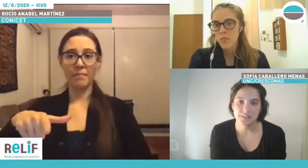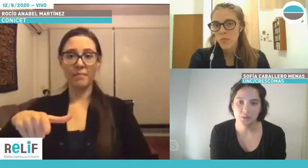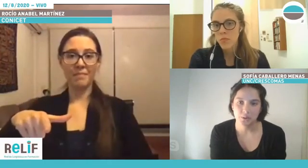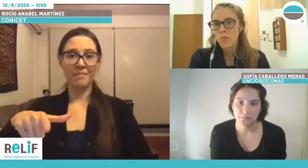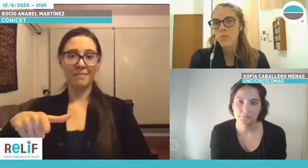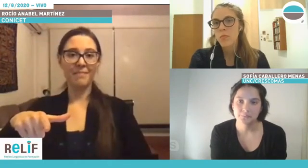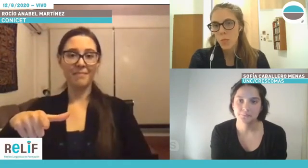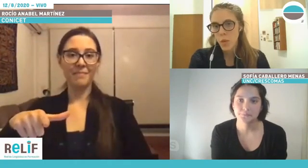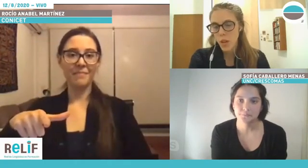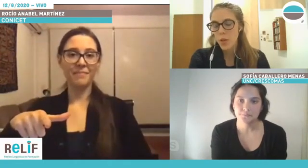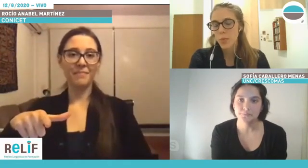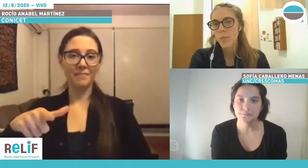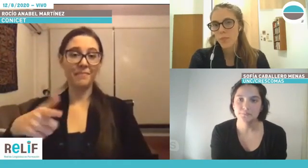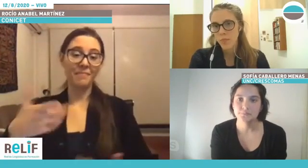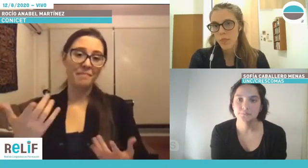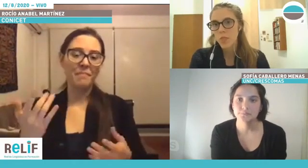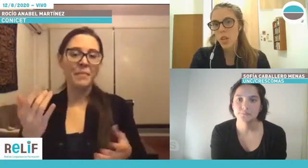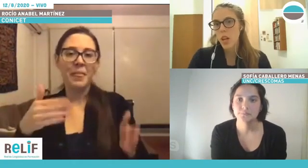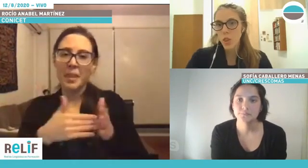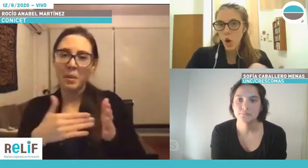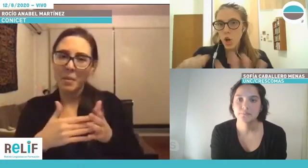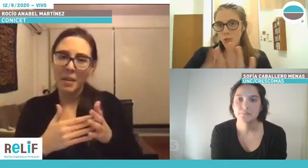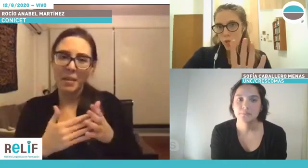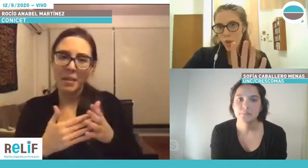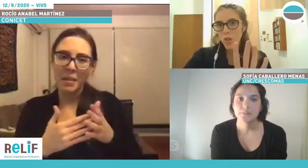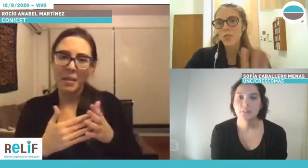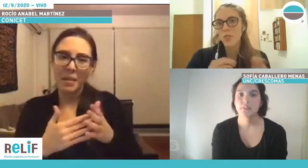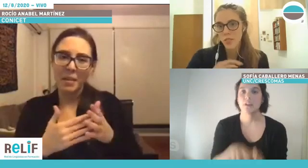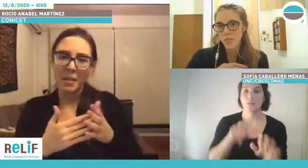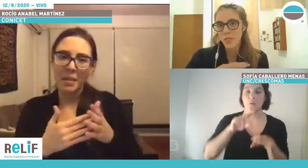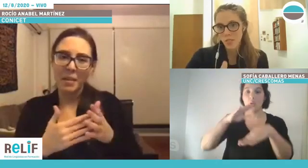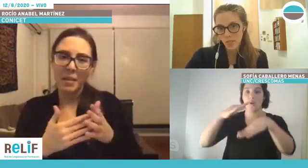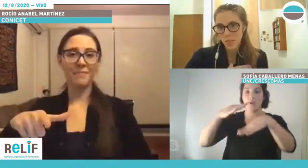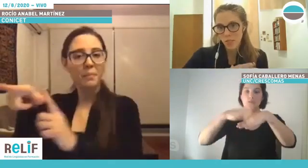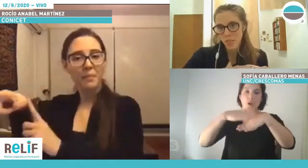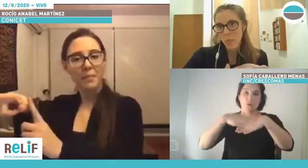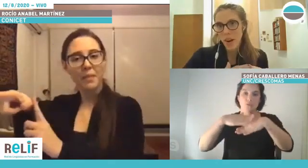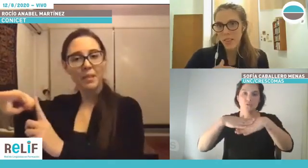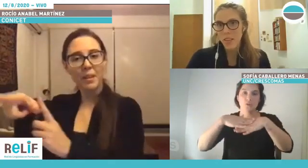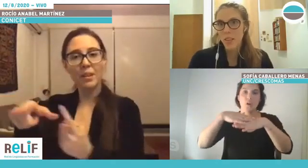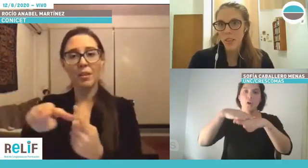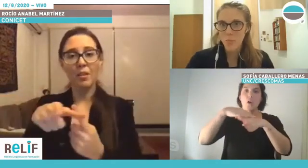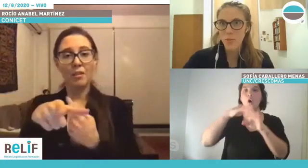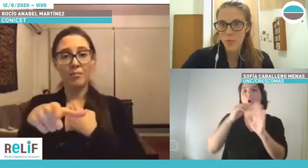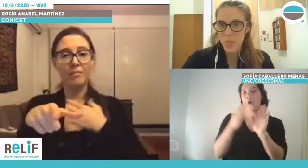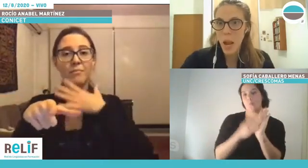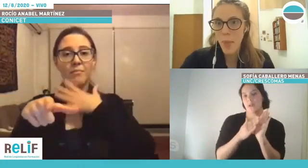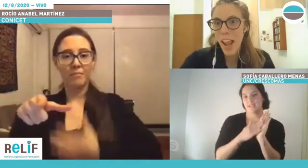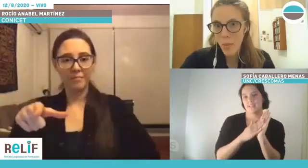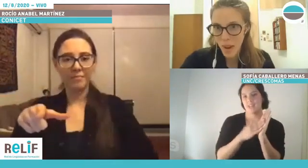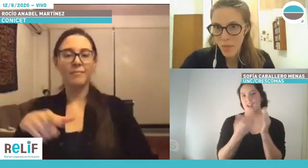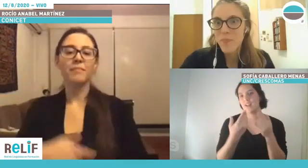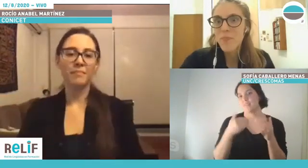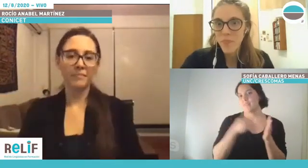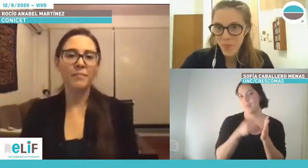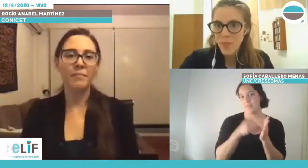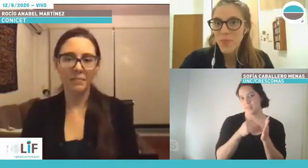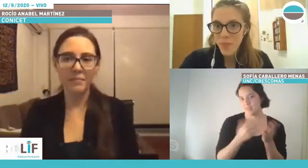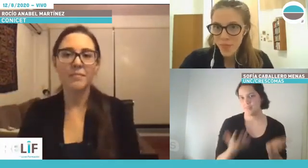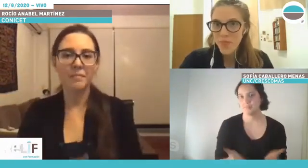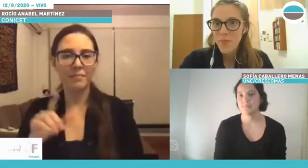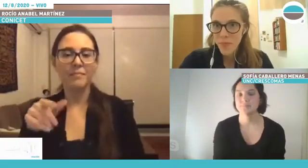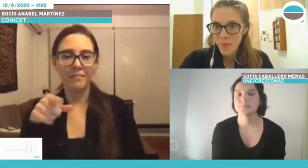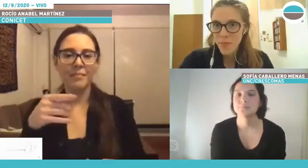está orientada hacia el cuerpo. Claro. Sí, el dorso o la parte, digamos, de la palma.